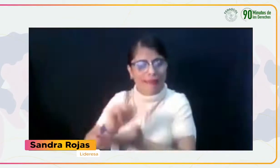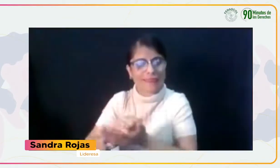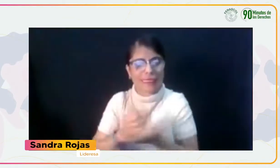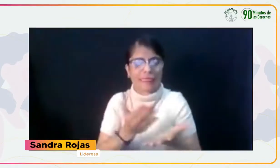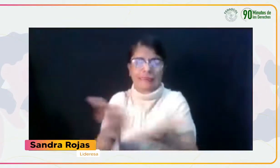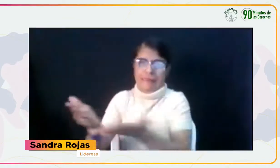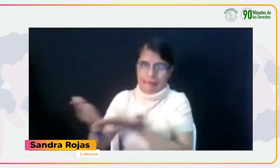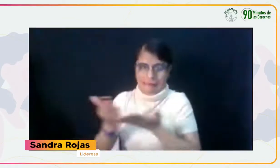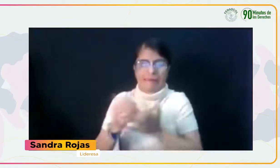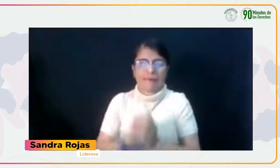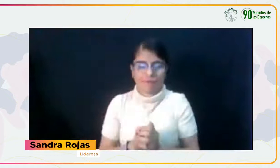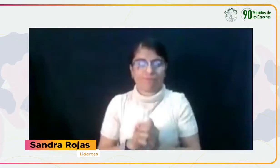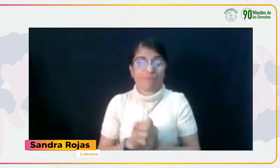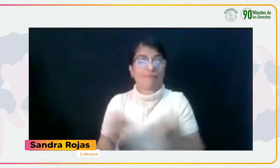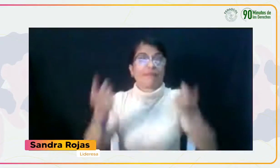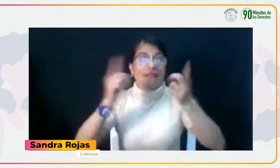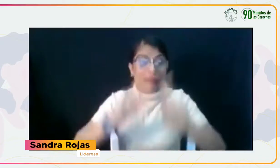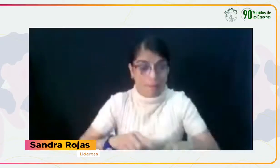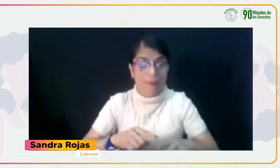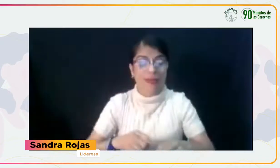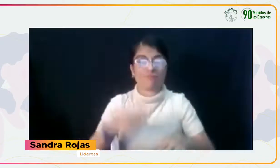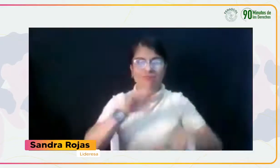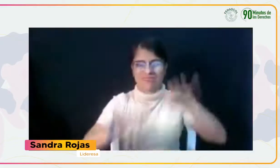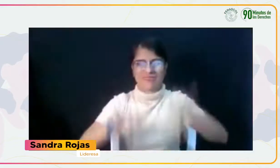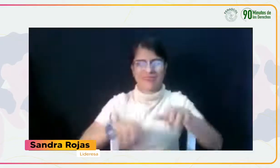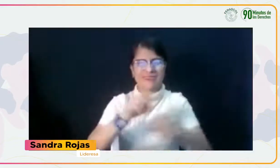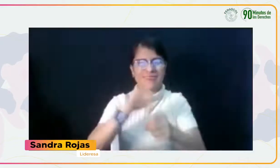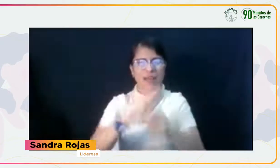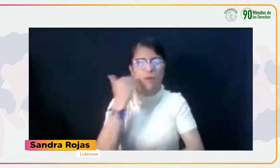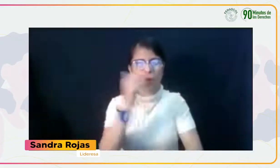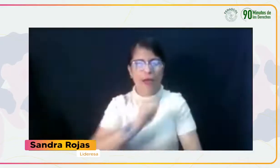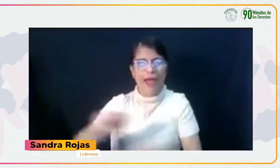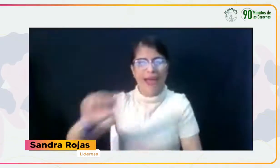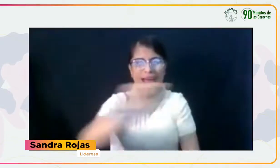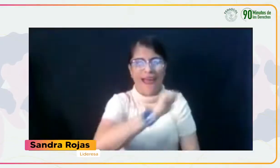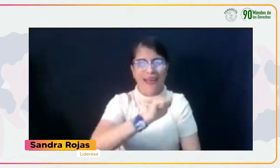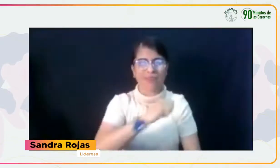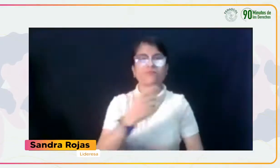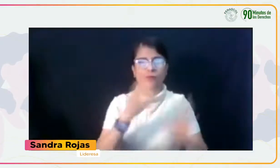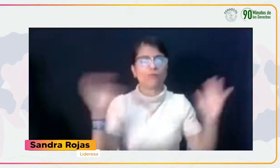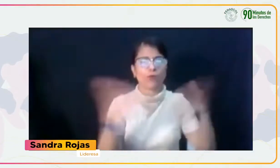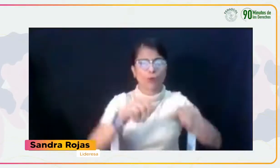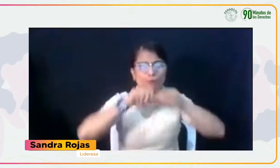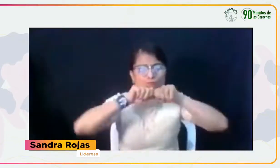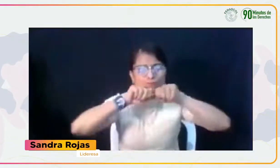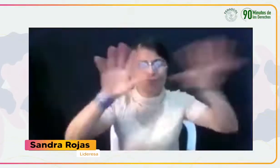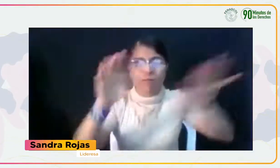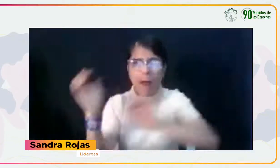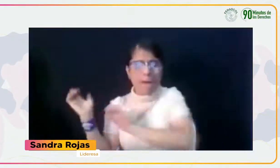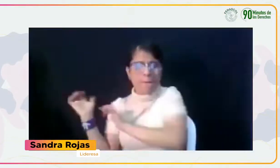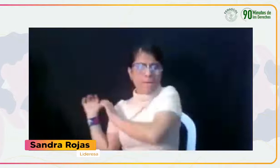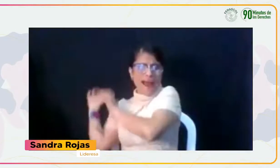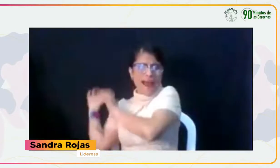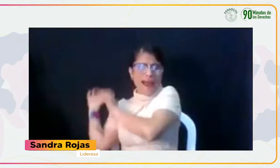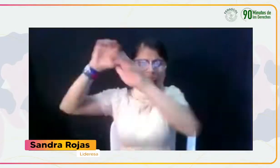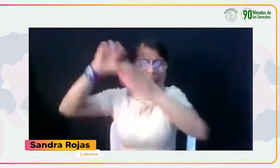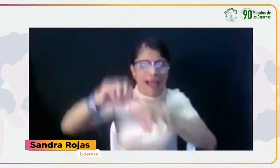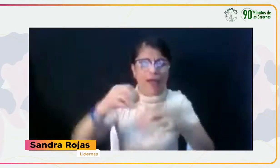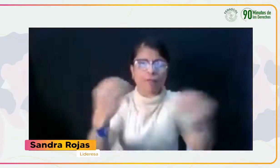apoyando también y defendiendo los derechos de las personas sordas y de las mujeres sordas en particular, pero se vive esta persecución, es